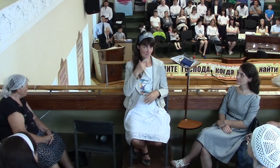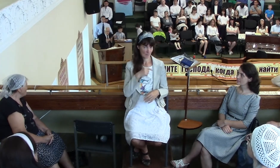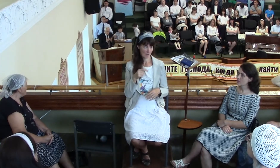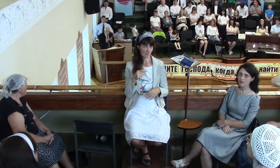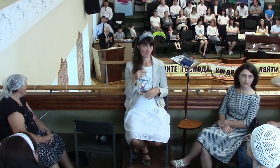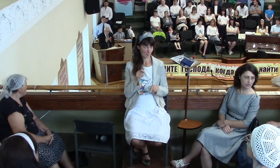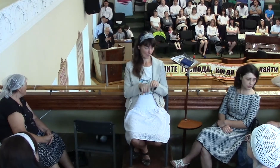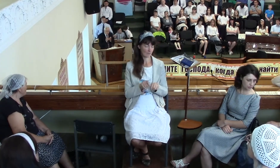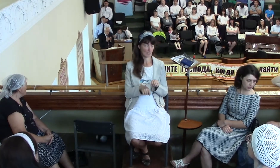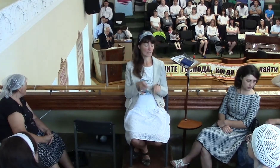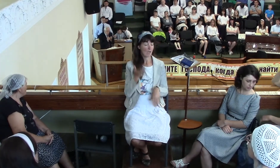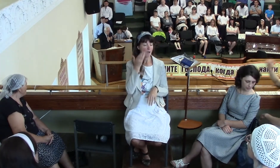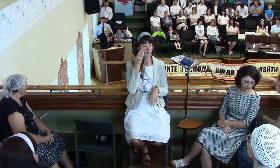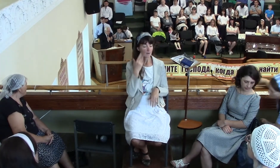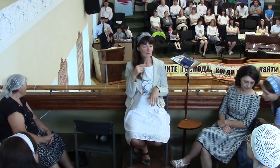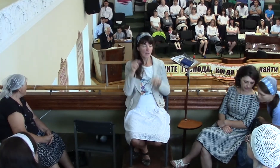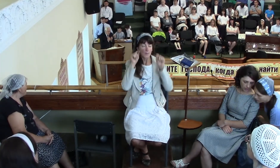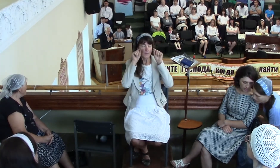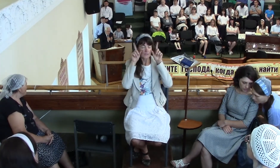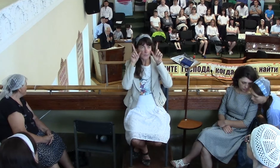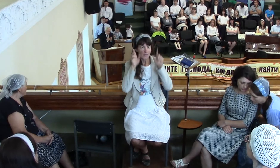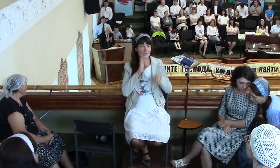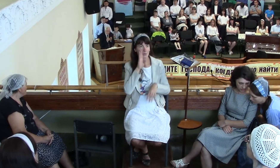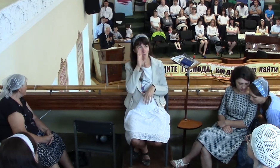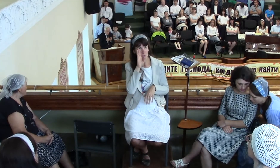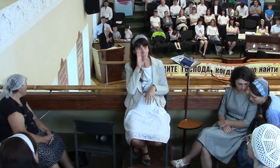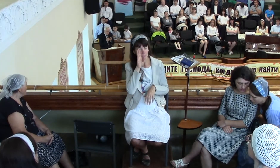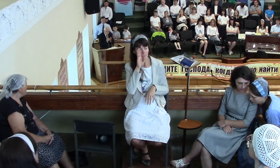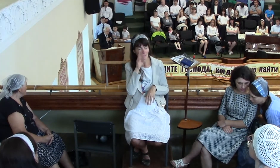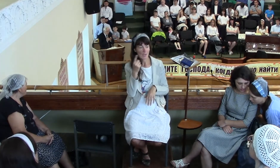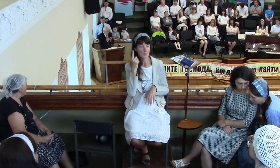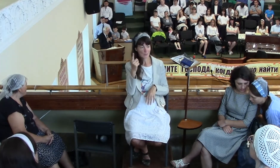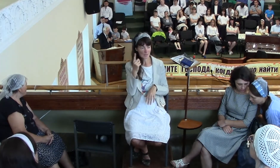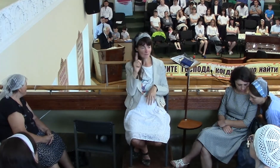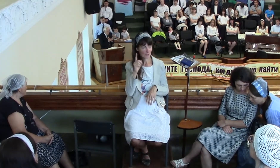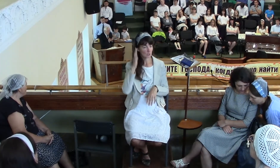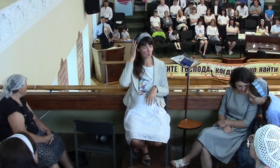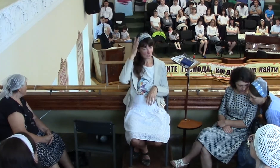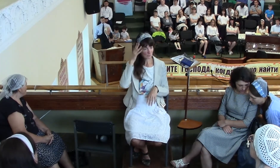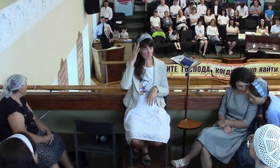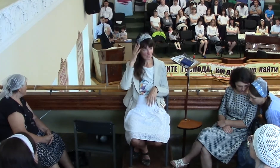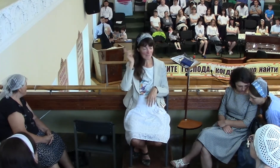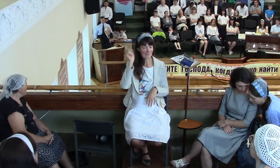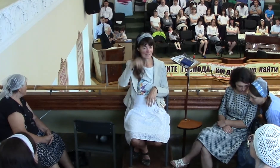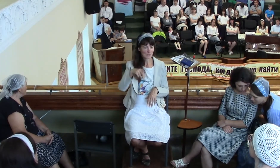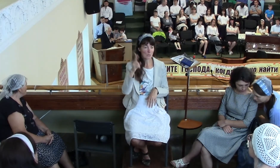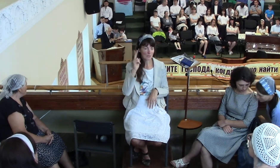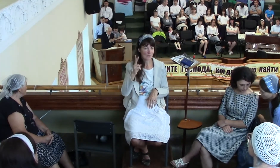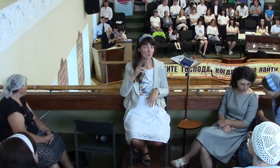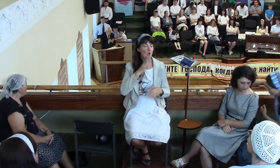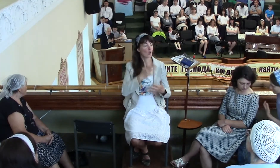пробуждается человек, он в первую очередь думает о том, кого любит. Можете проверить. Вот